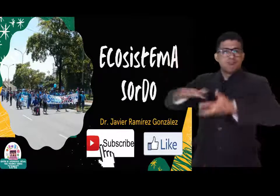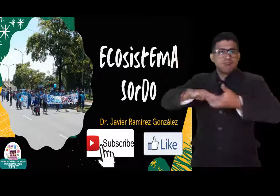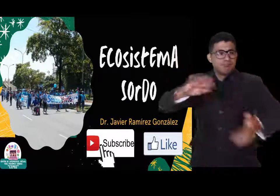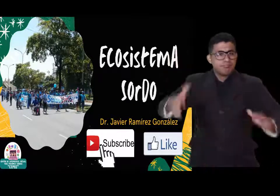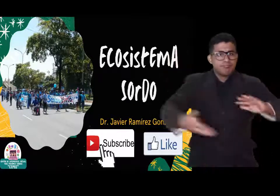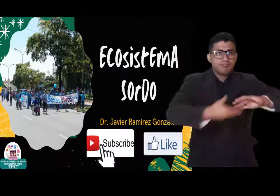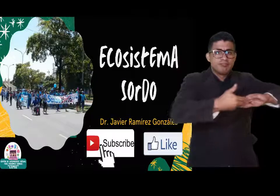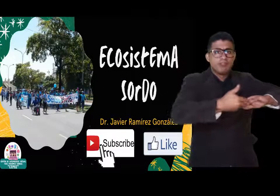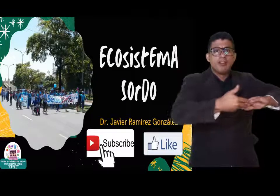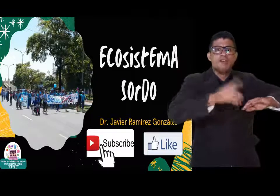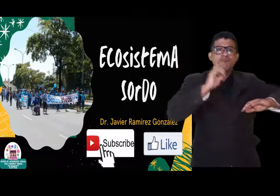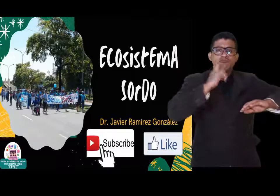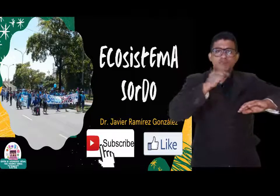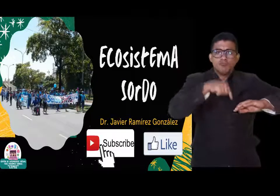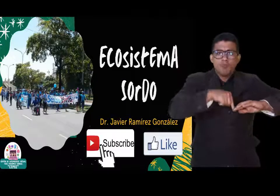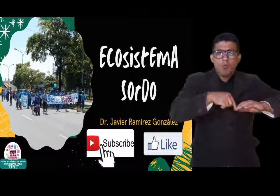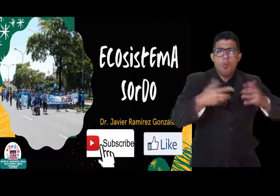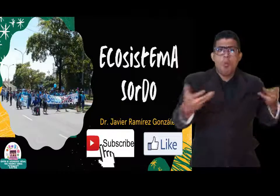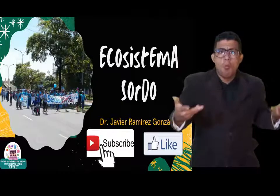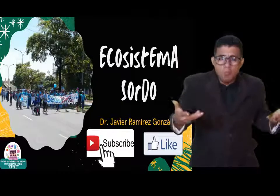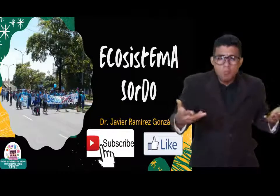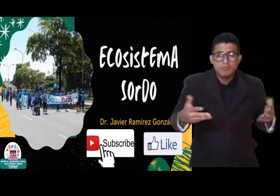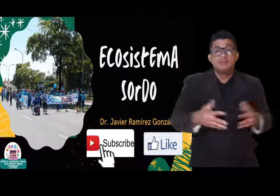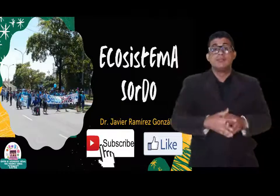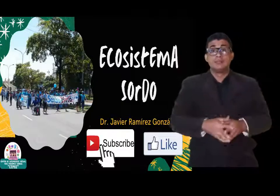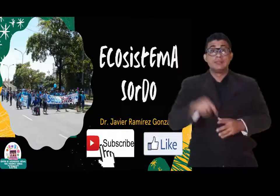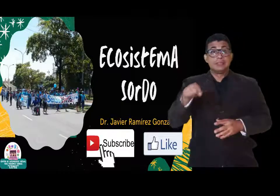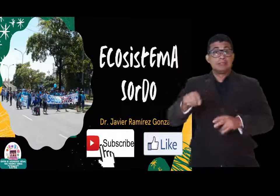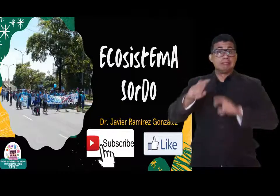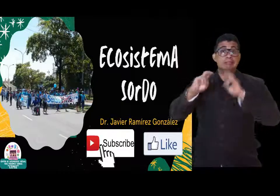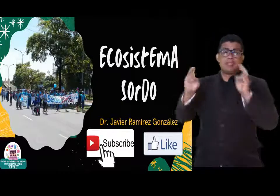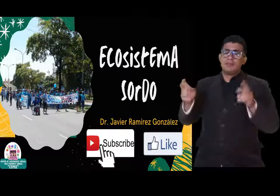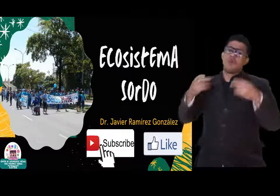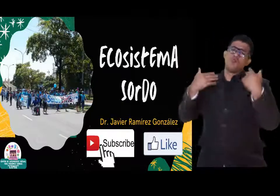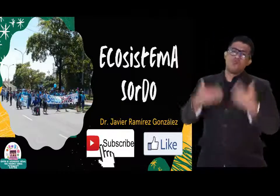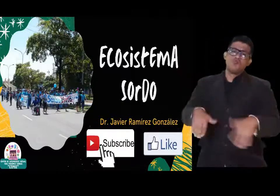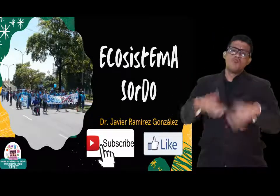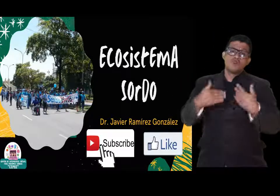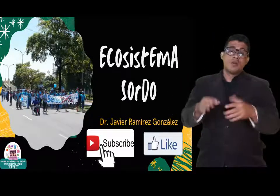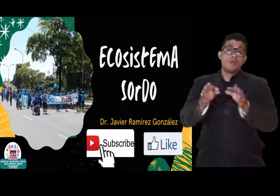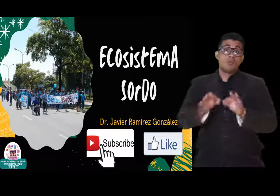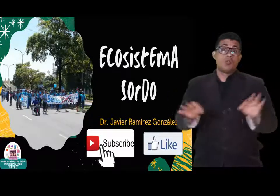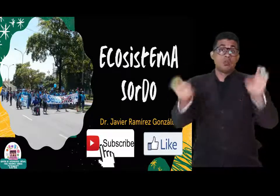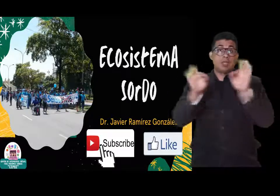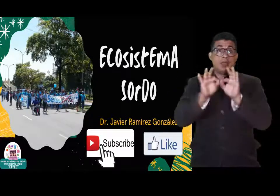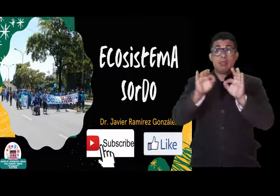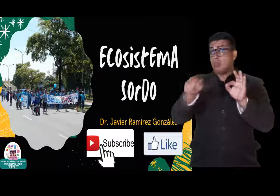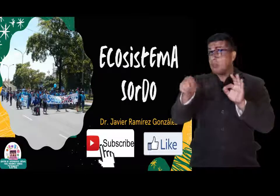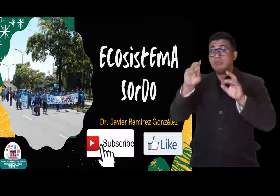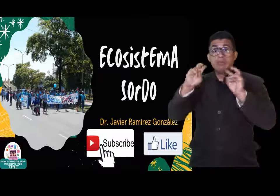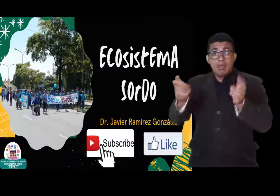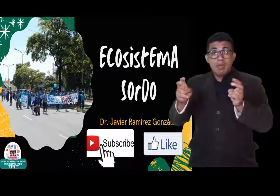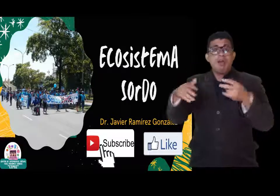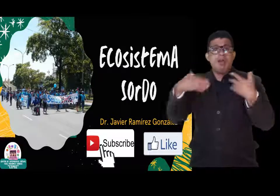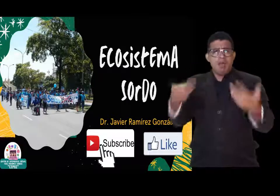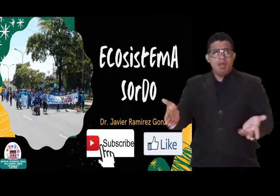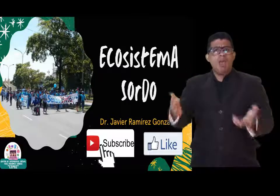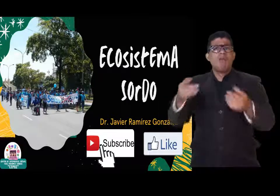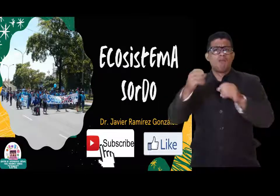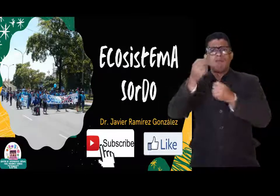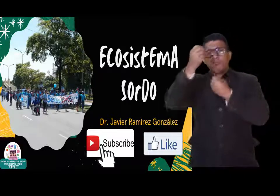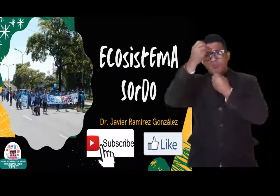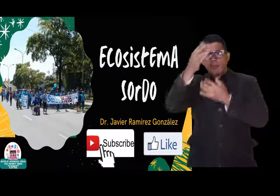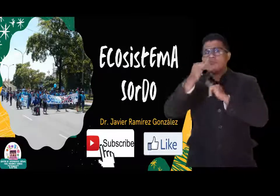sobre ecosistema sordo y lo que refiere esta expresión. Yo creo que es un tema muy